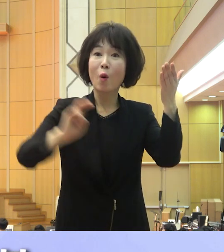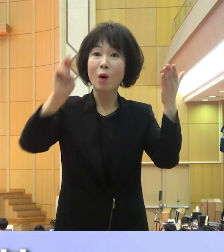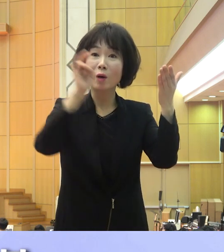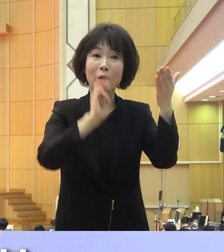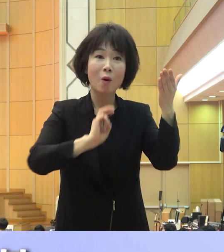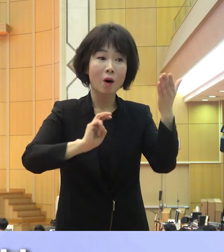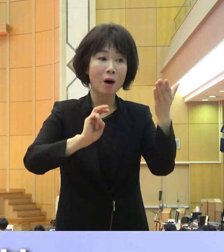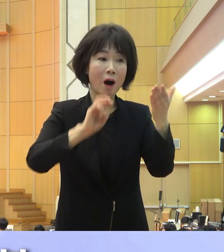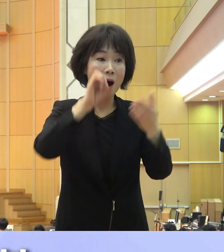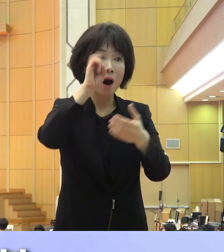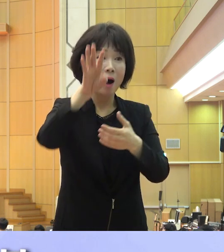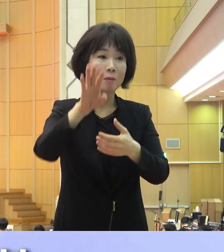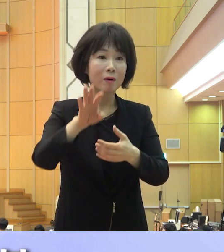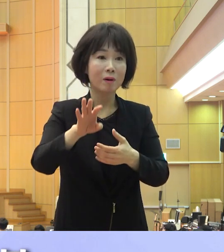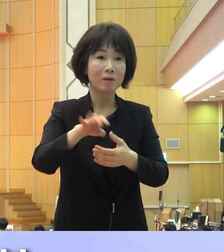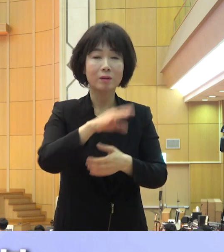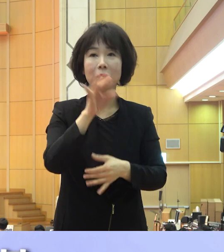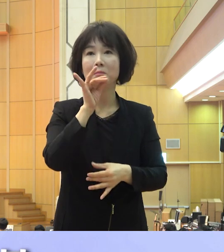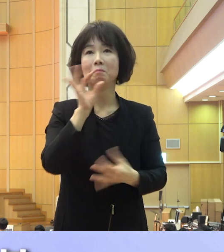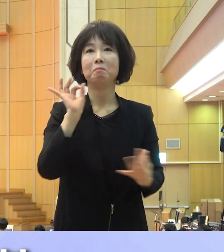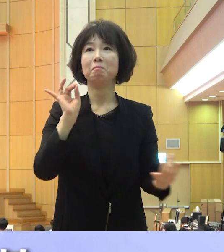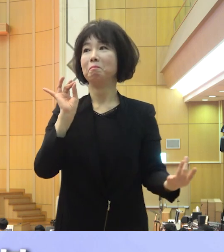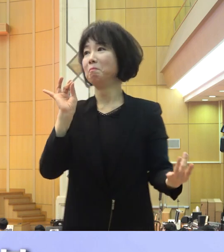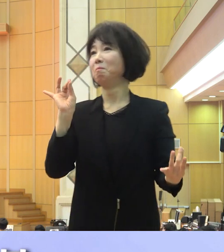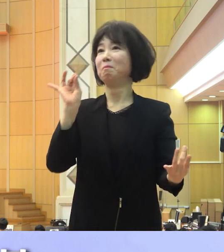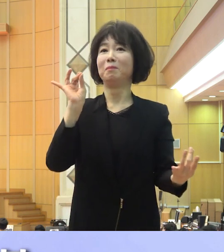불러도 독창만 좋아하시더라고요.